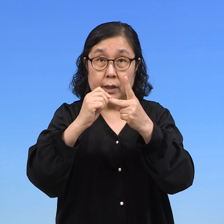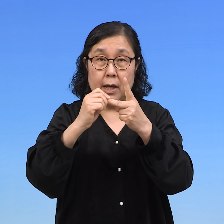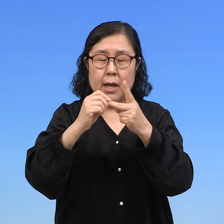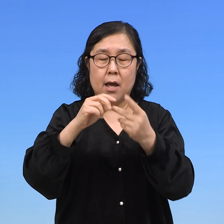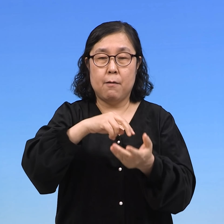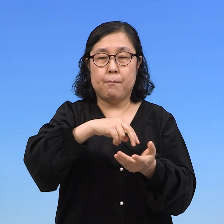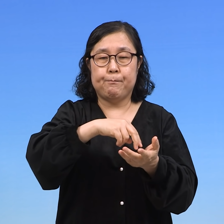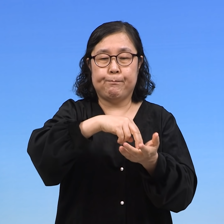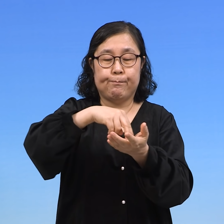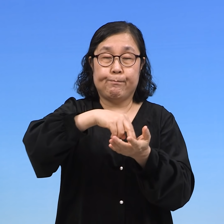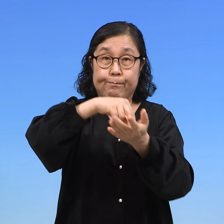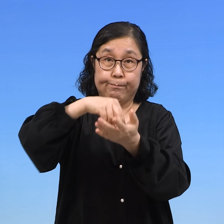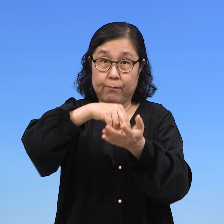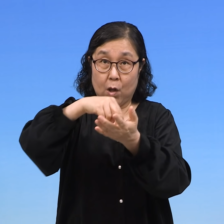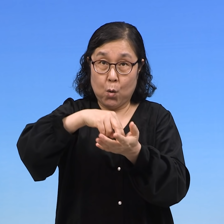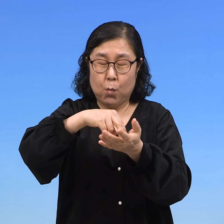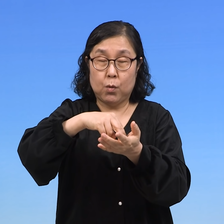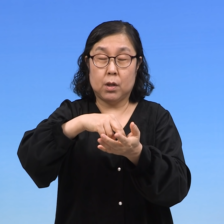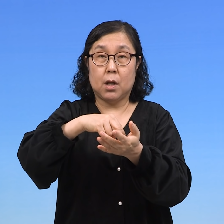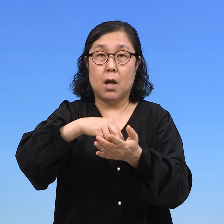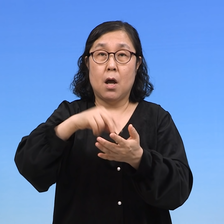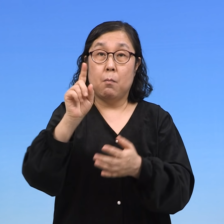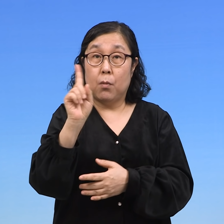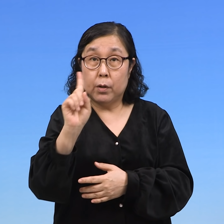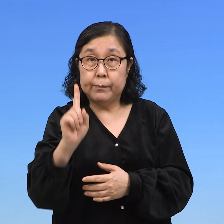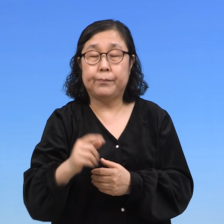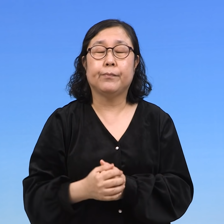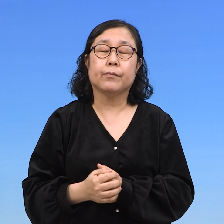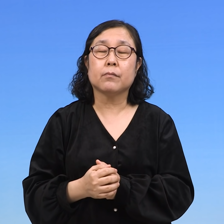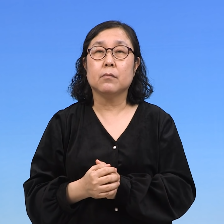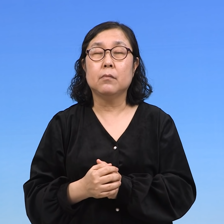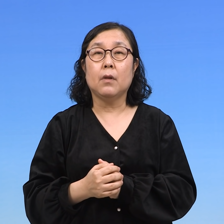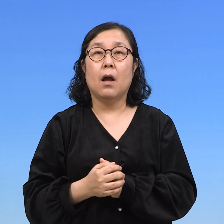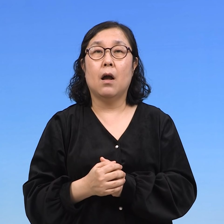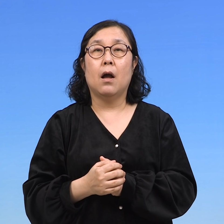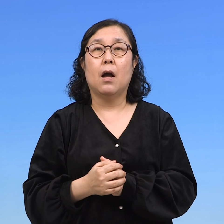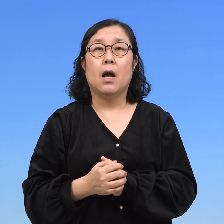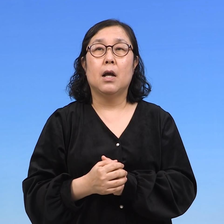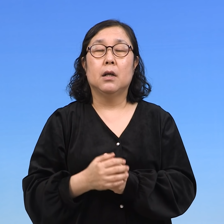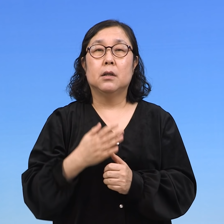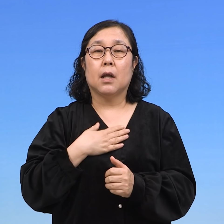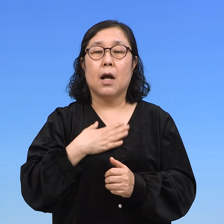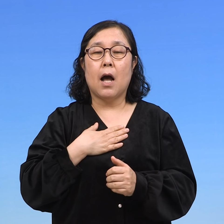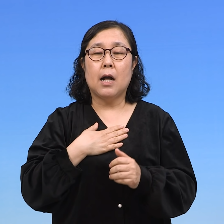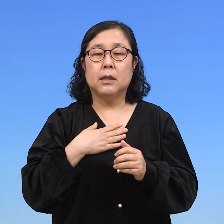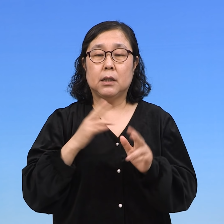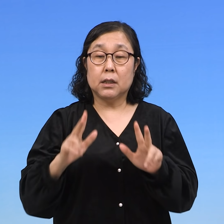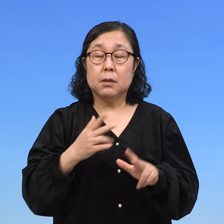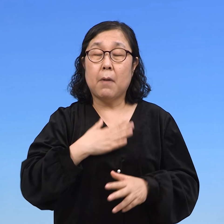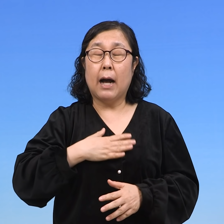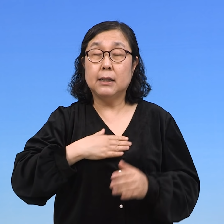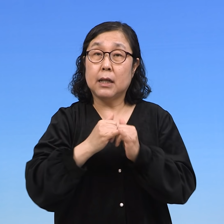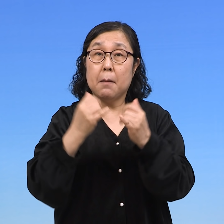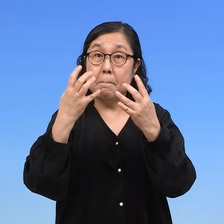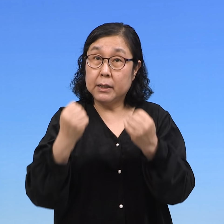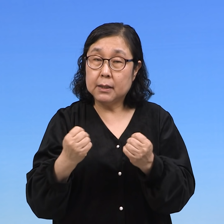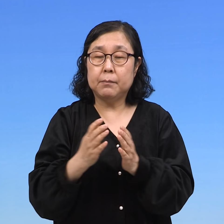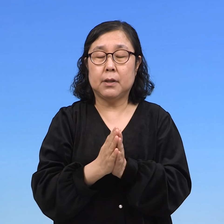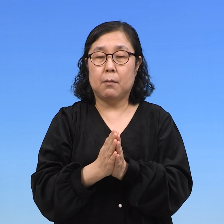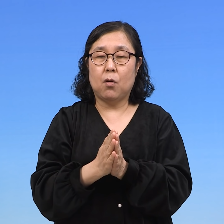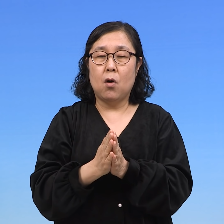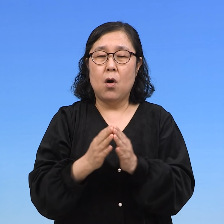또 한 종류의 고립감은 고독은 어떤 건가 하면 이제 저는 아는 사람이 얼마나 많습니까 길